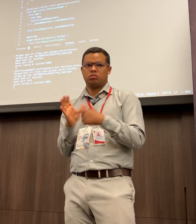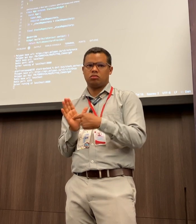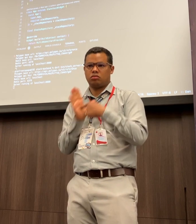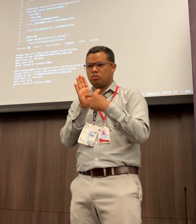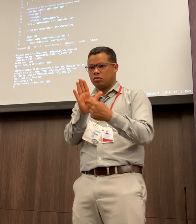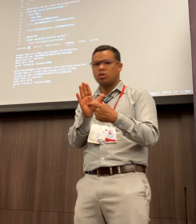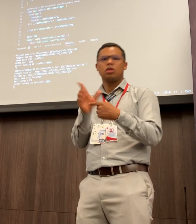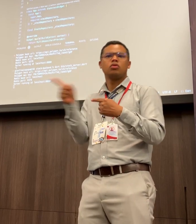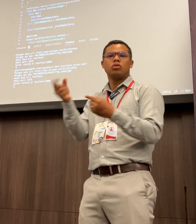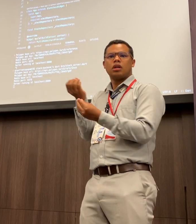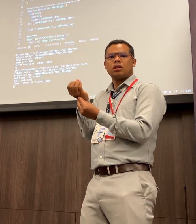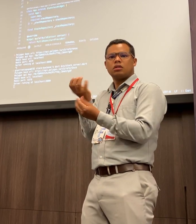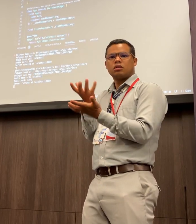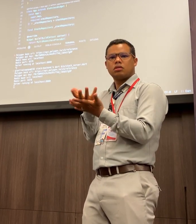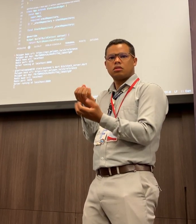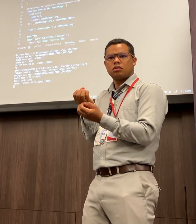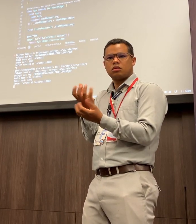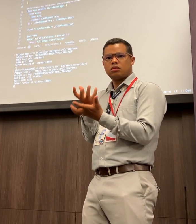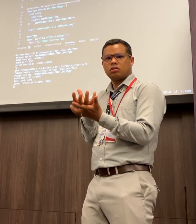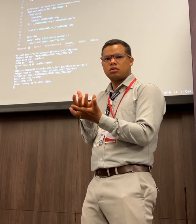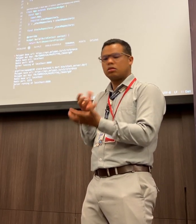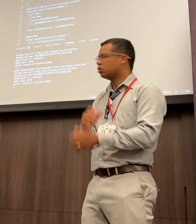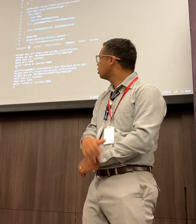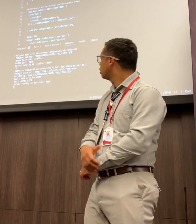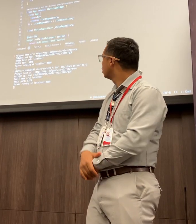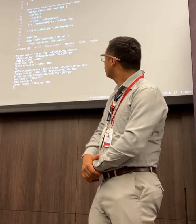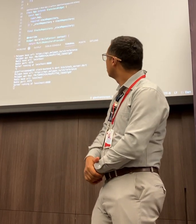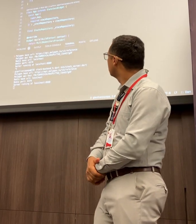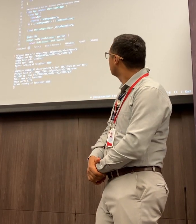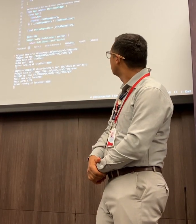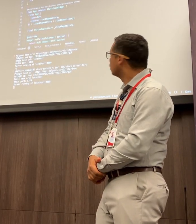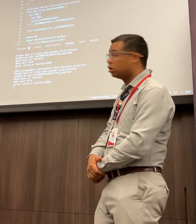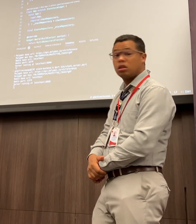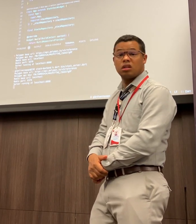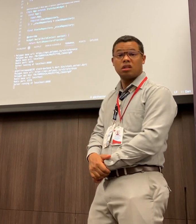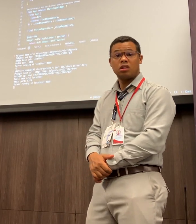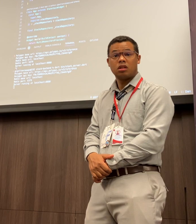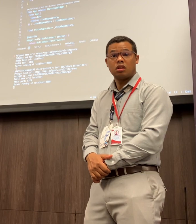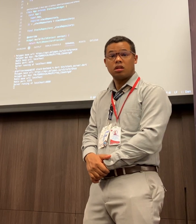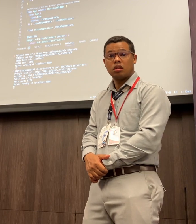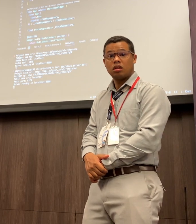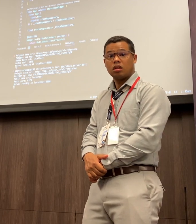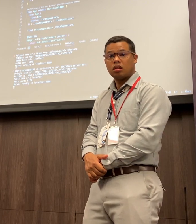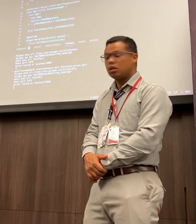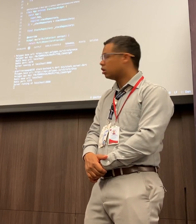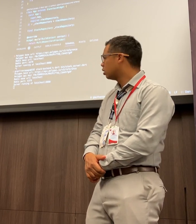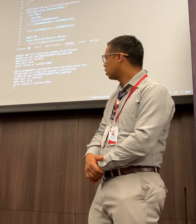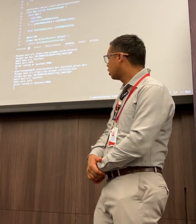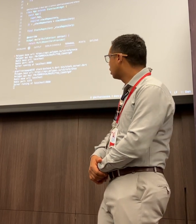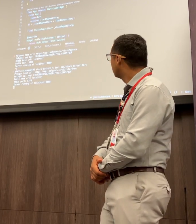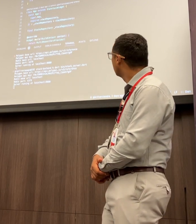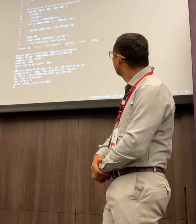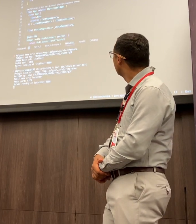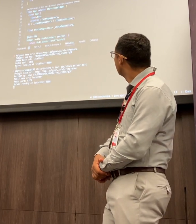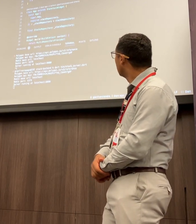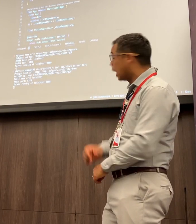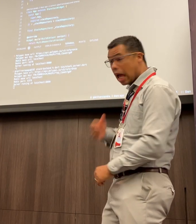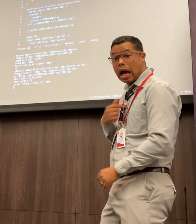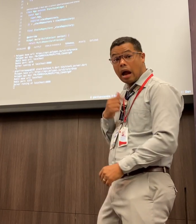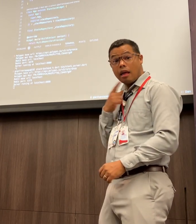es la estructura de lo que sería una full stack app en Dart, utilizando Flutter para el frontend y Dart para el